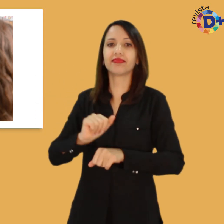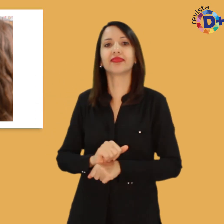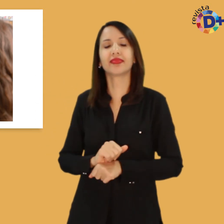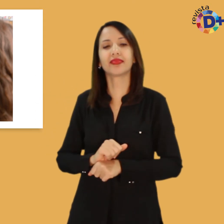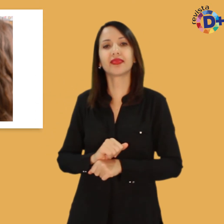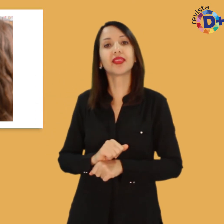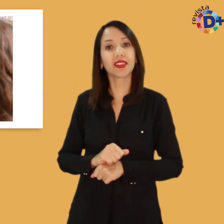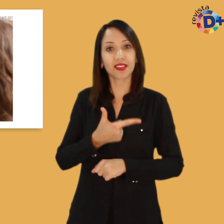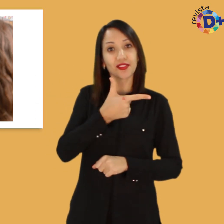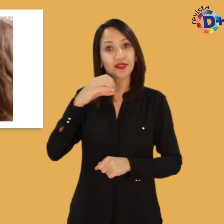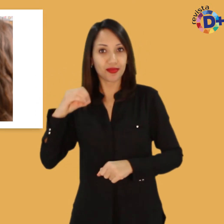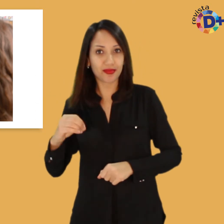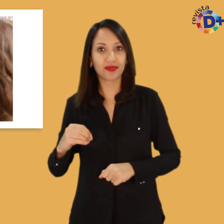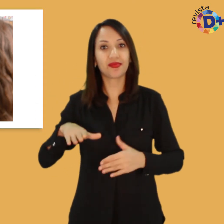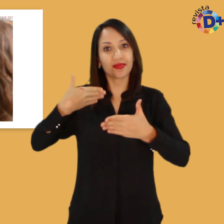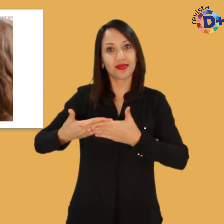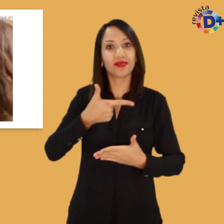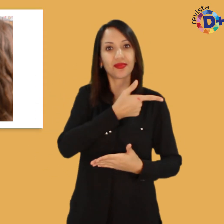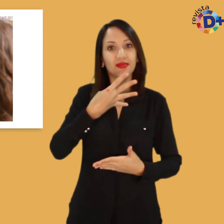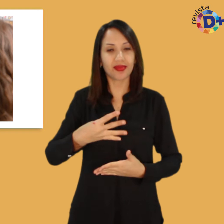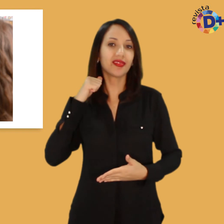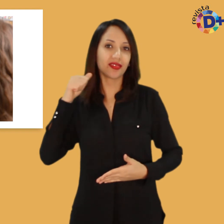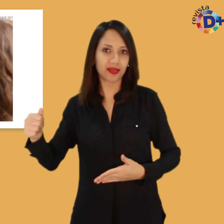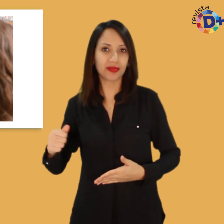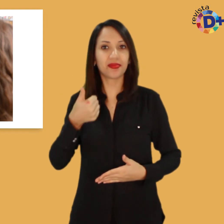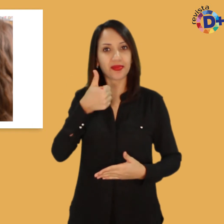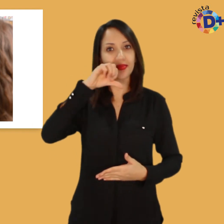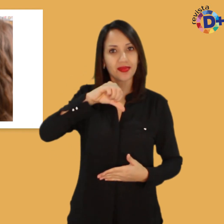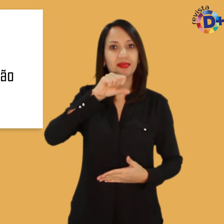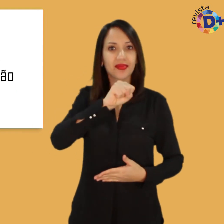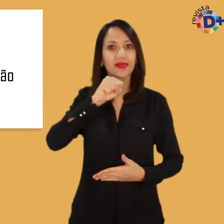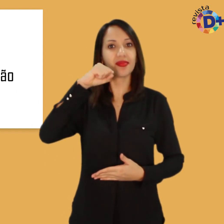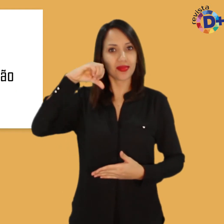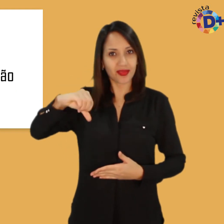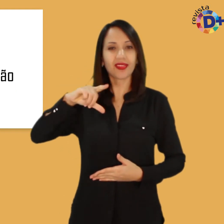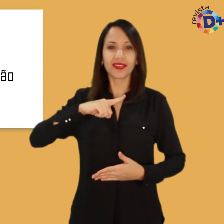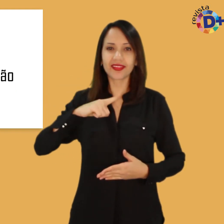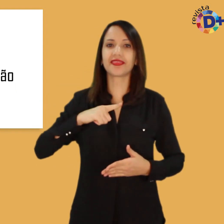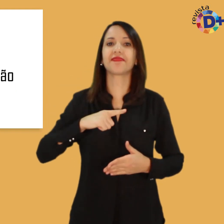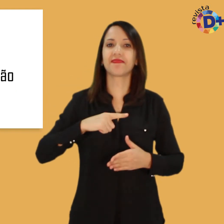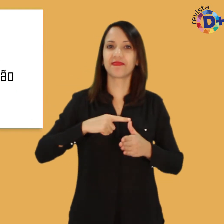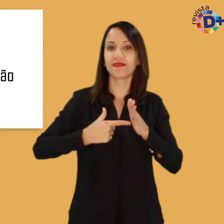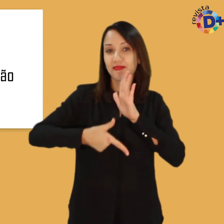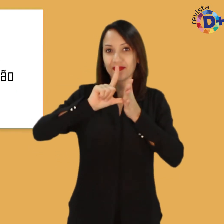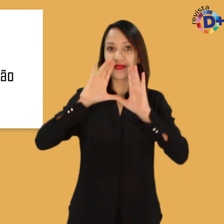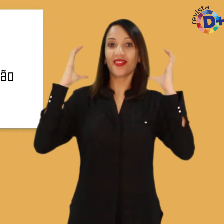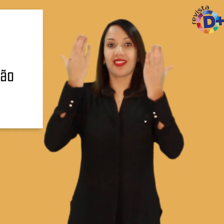24 de abril de 1999, realizou-se o pré-congresso ao 5º Congresso Latino-Americano